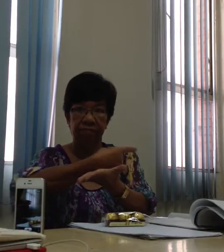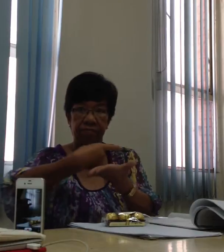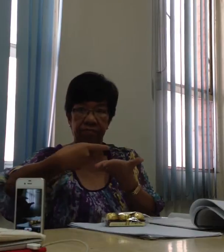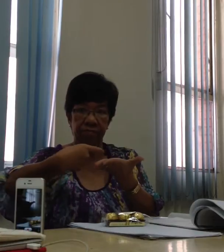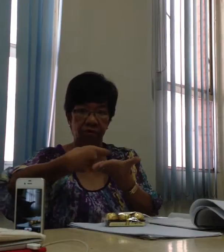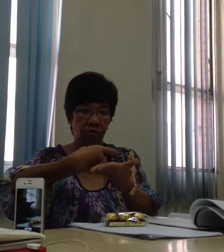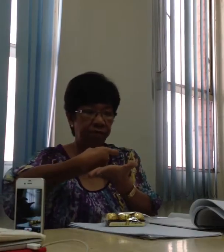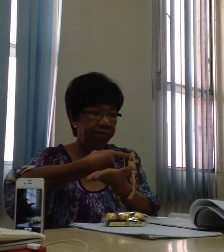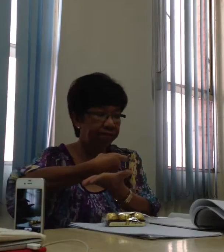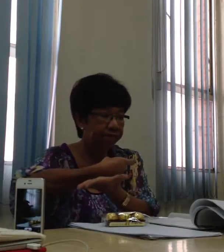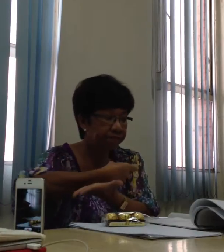Worm.